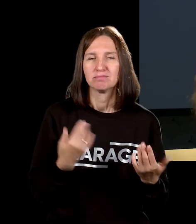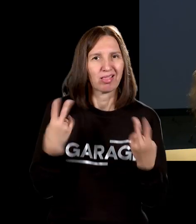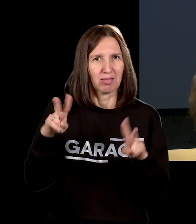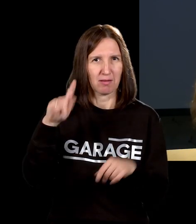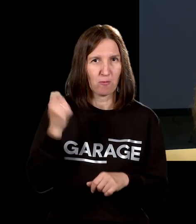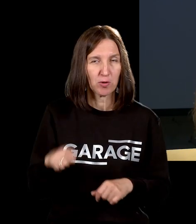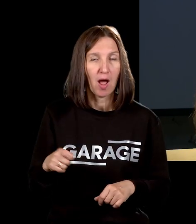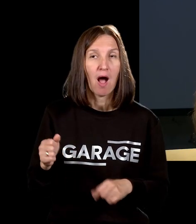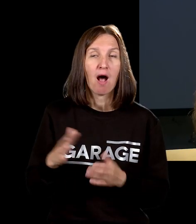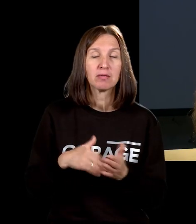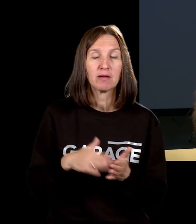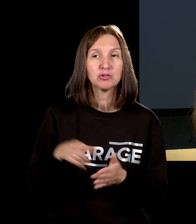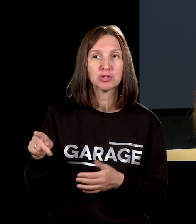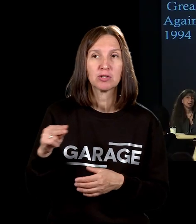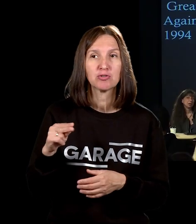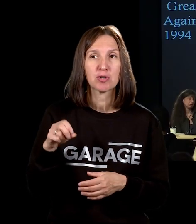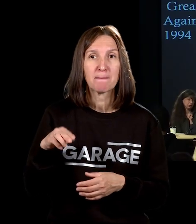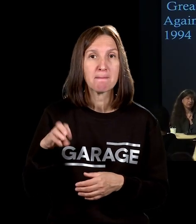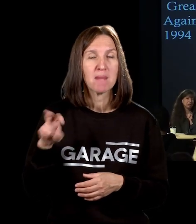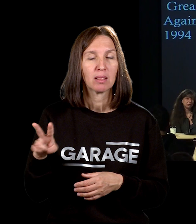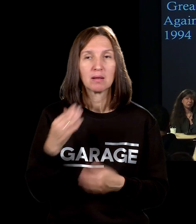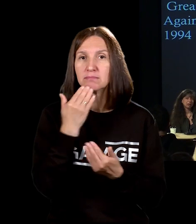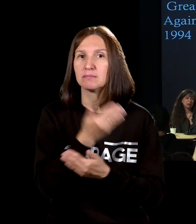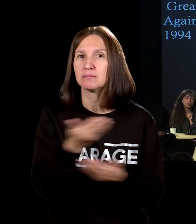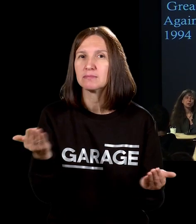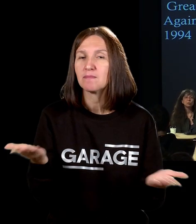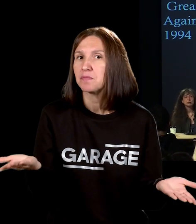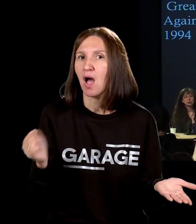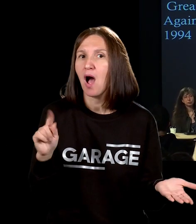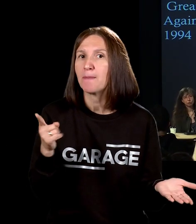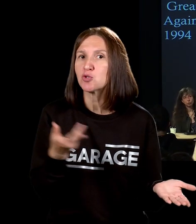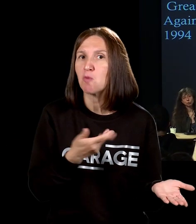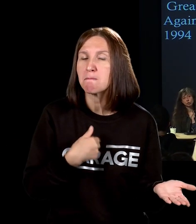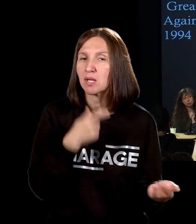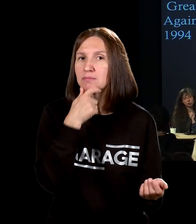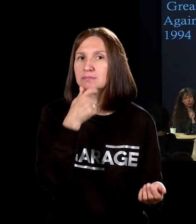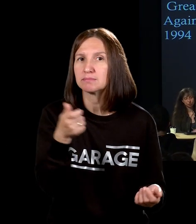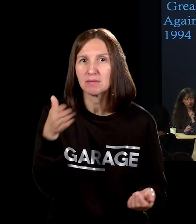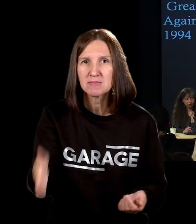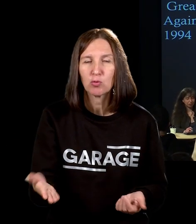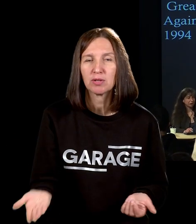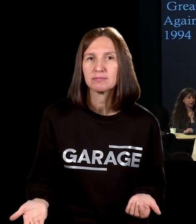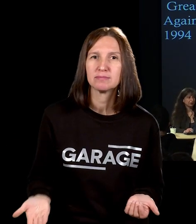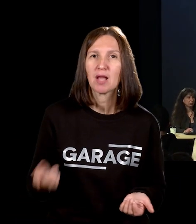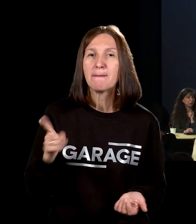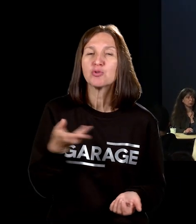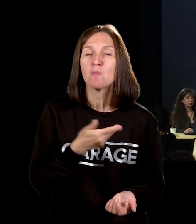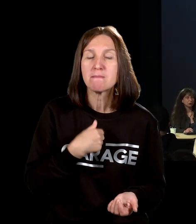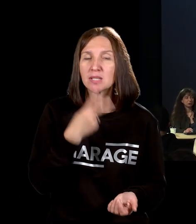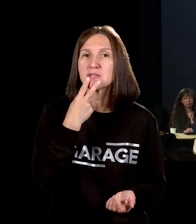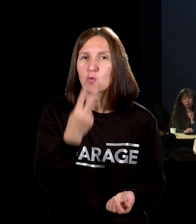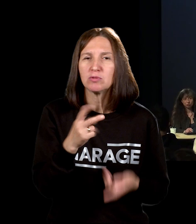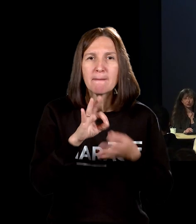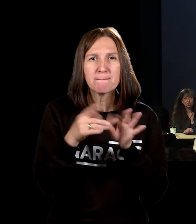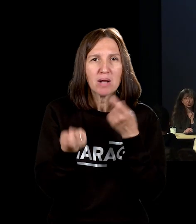задают Чепманы, это действительно, а почему мы на это все смотрим? Почему мы смотрим на все эти так